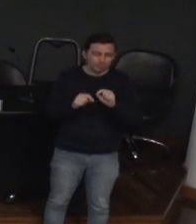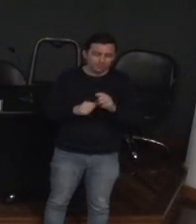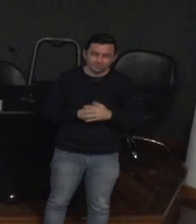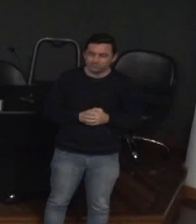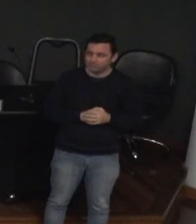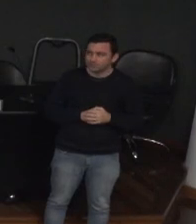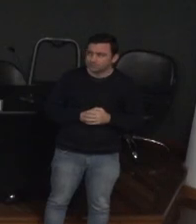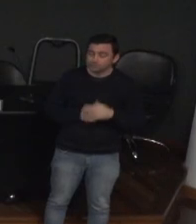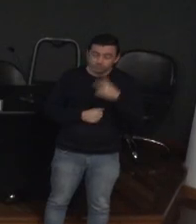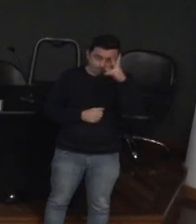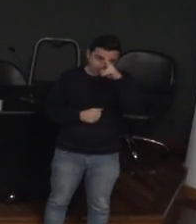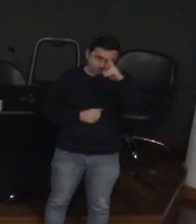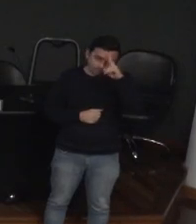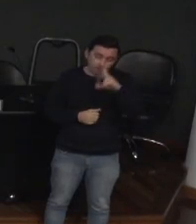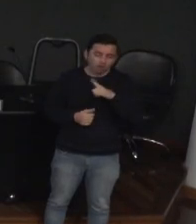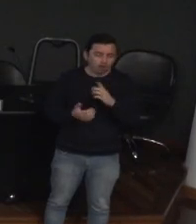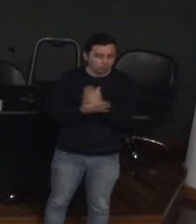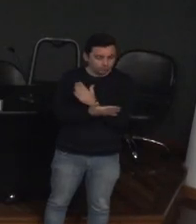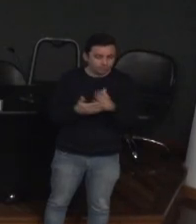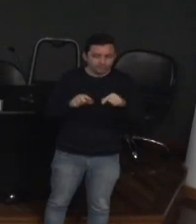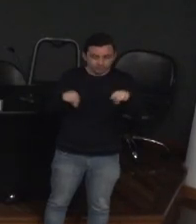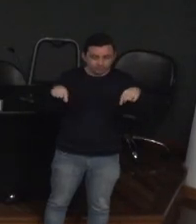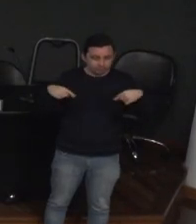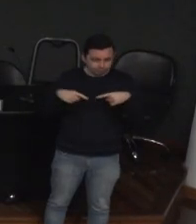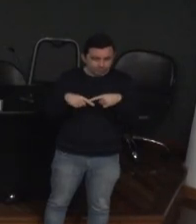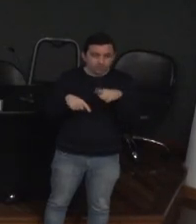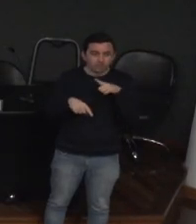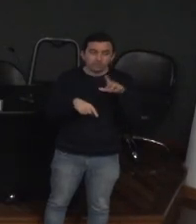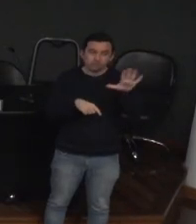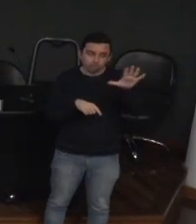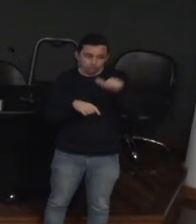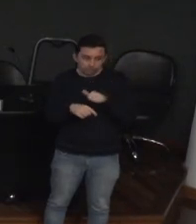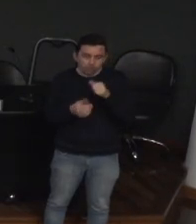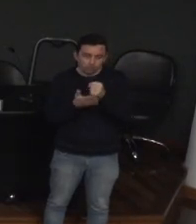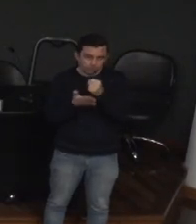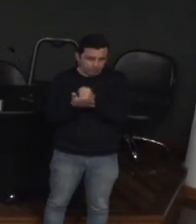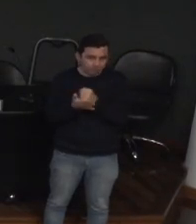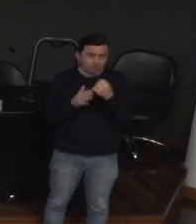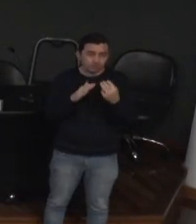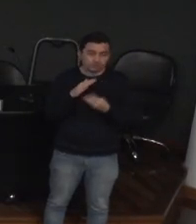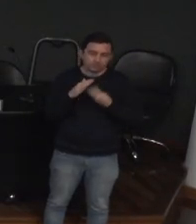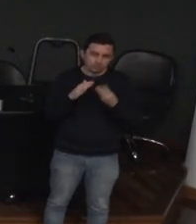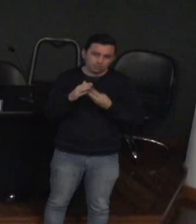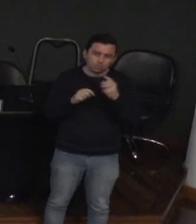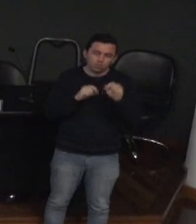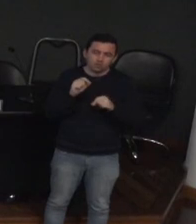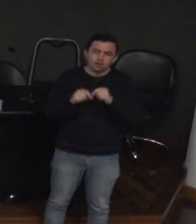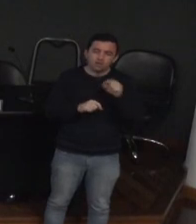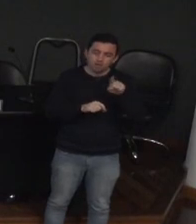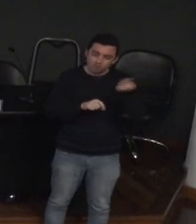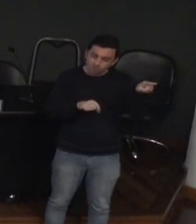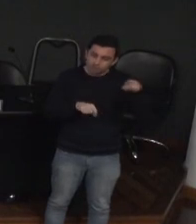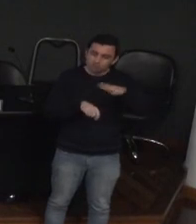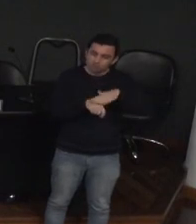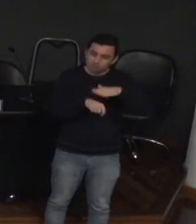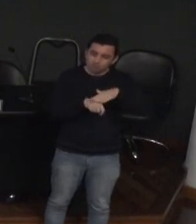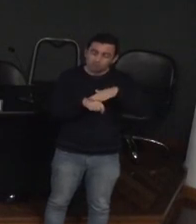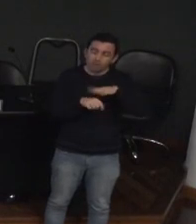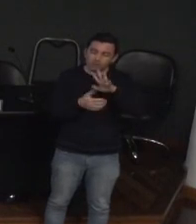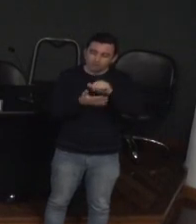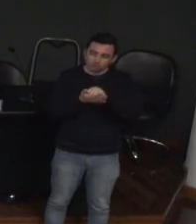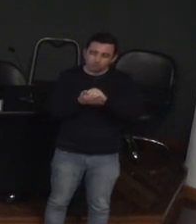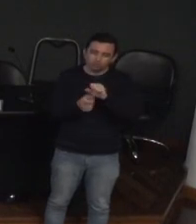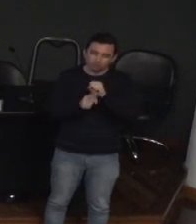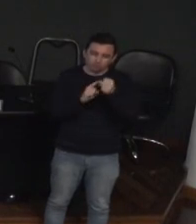É, lembrando que tem alguns gabinetes que contratam serviços de terceiros para fins de cadastro social do